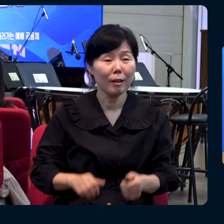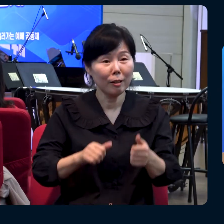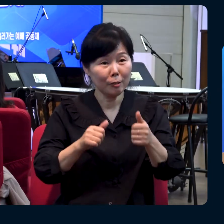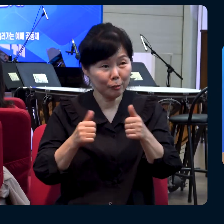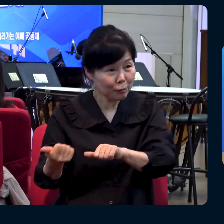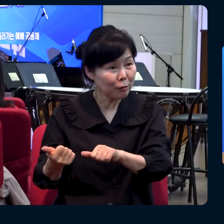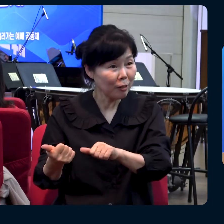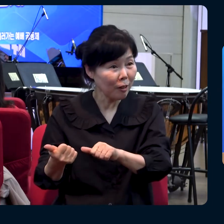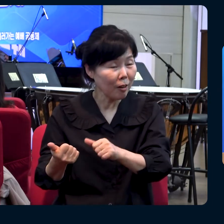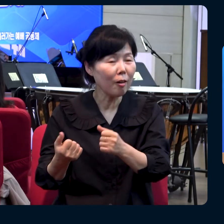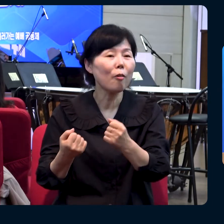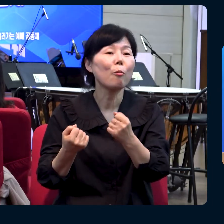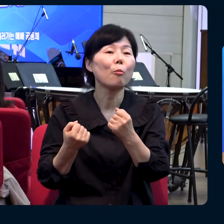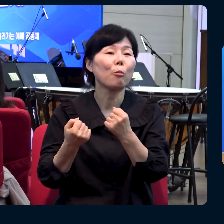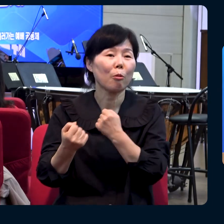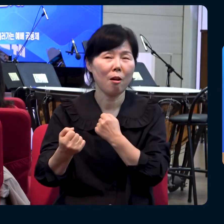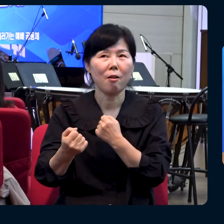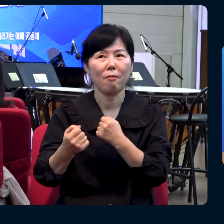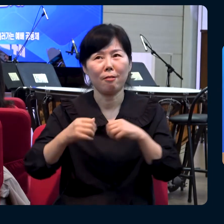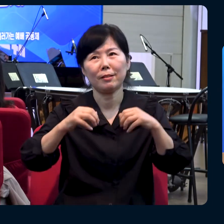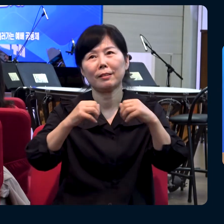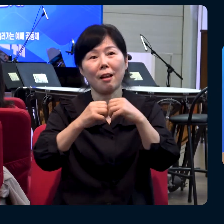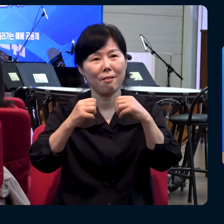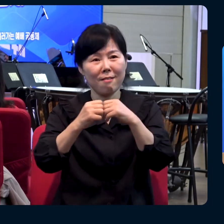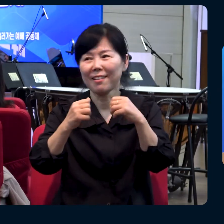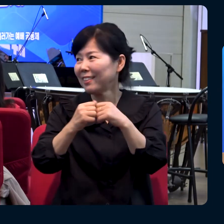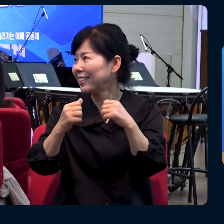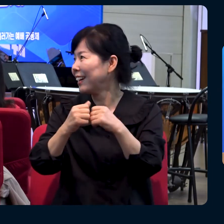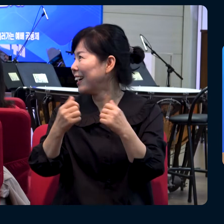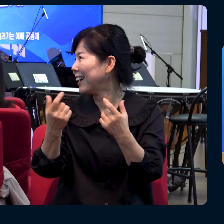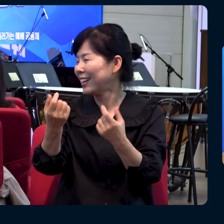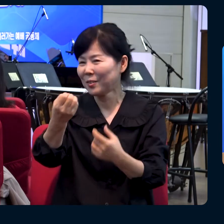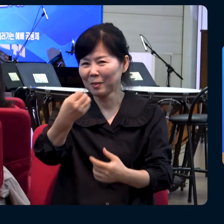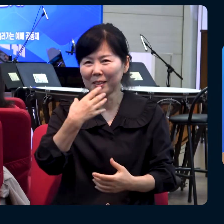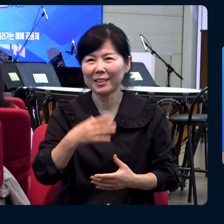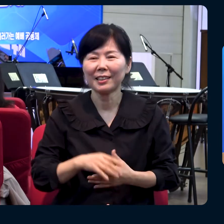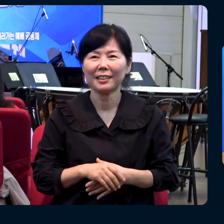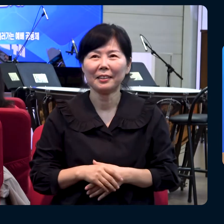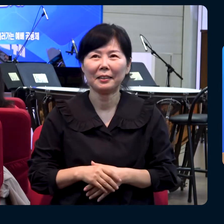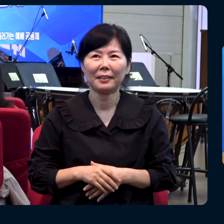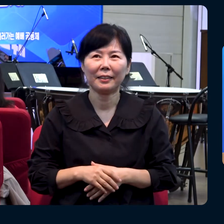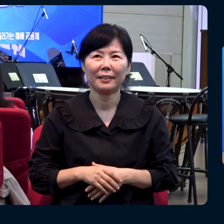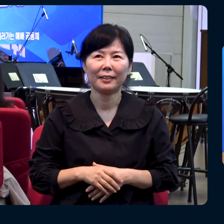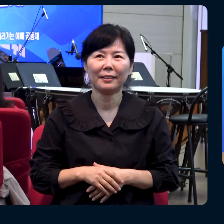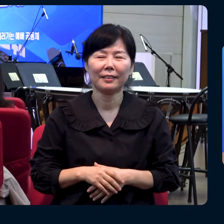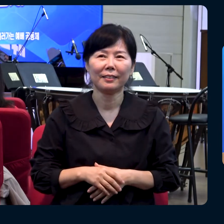죽어도 싸워요? 안 싸워요? 싸우지 마. 응?